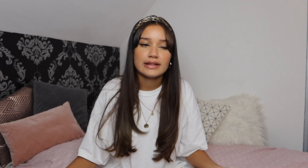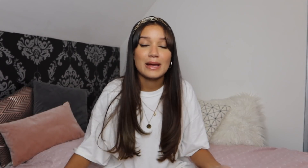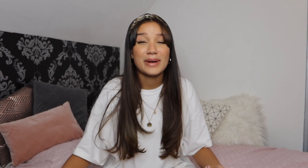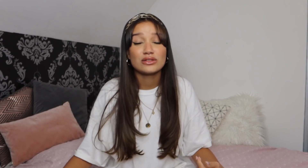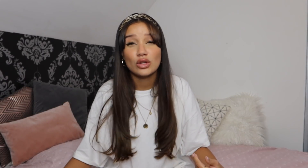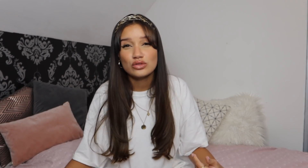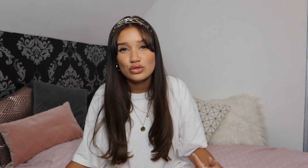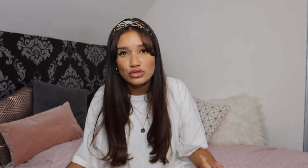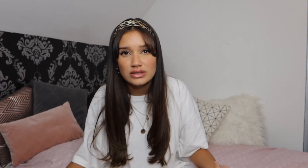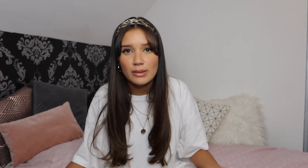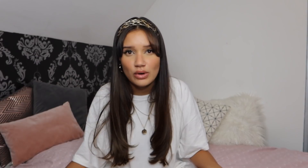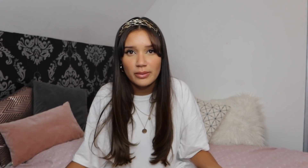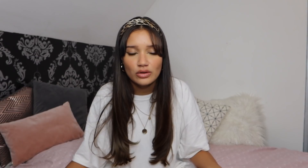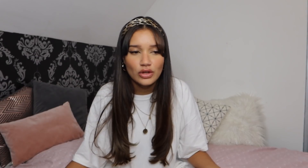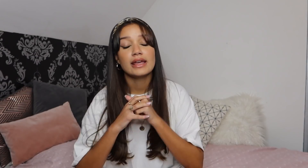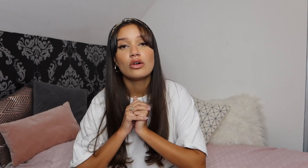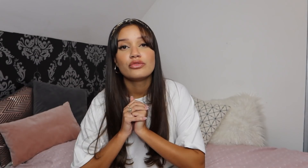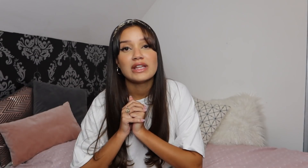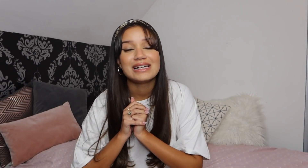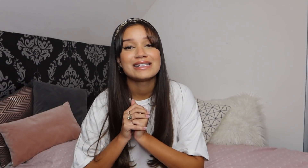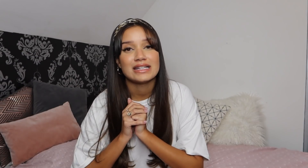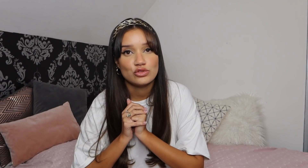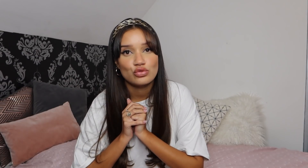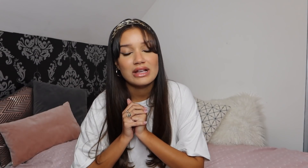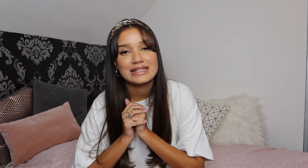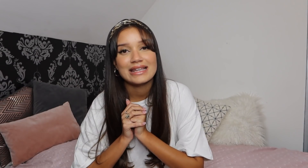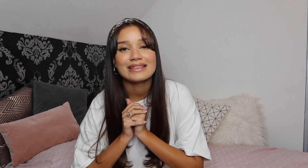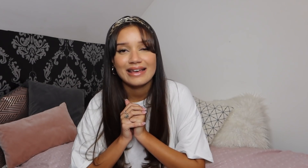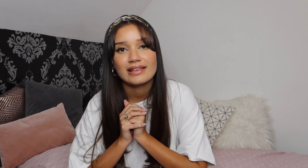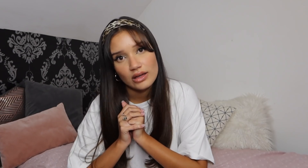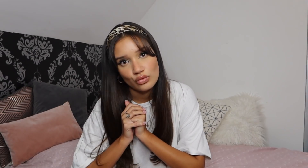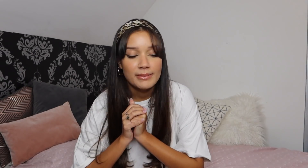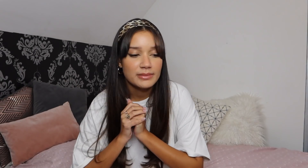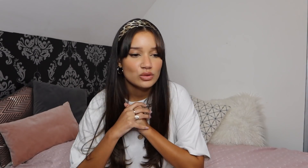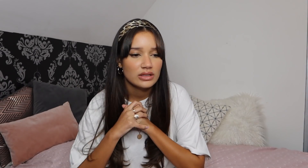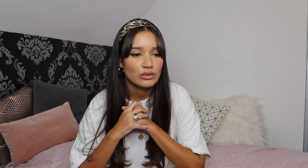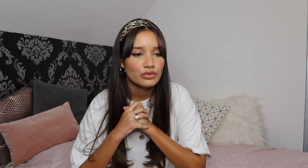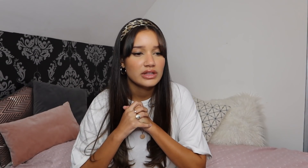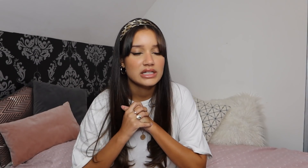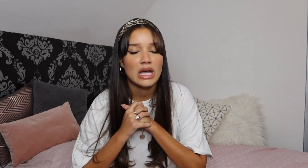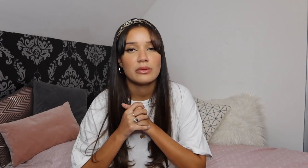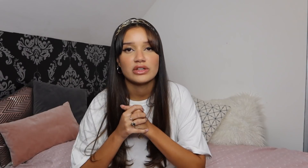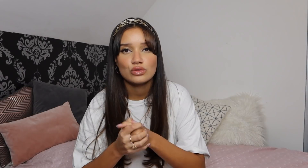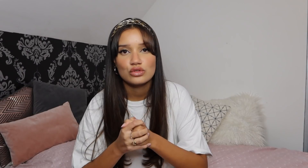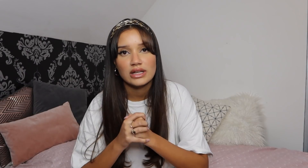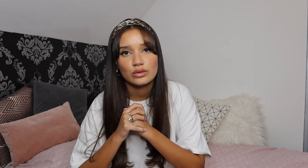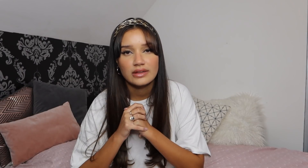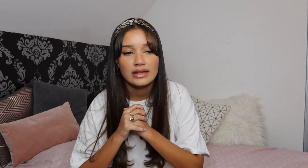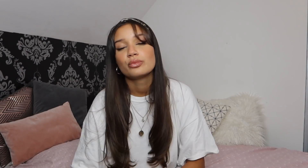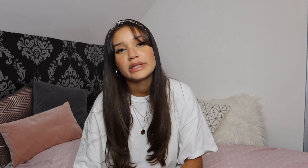n'y a pas tant de choses que ça pour apprendre et au final 7 jours c'est très court. Même si on était confinés j'ai quand même fait d'autres choses à côté donc bien